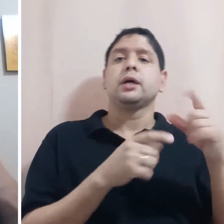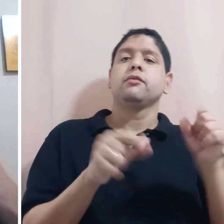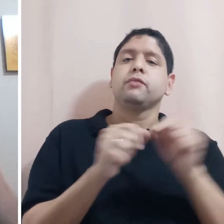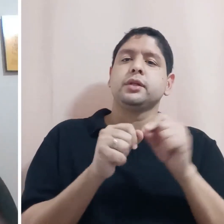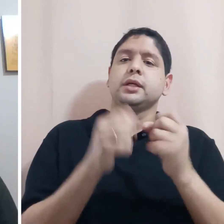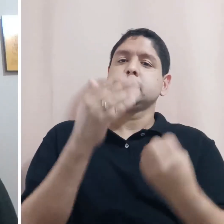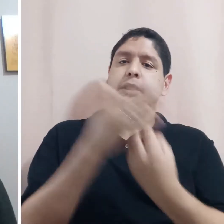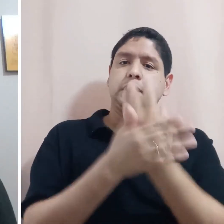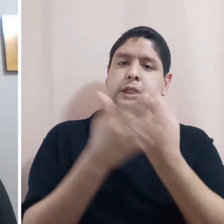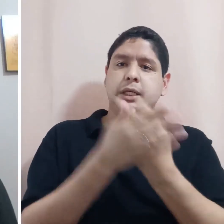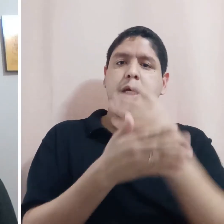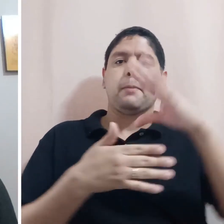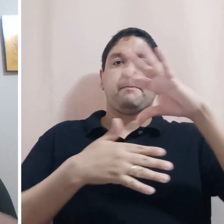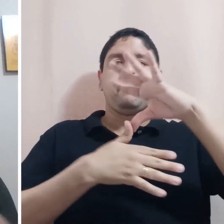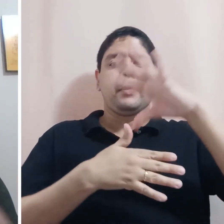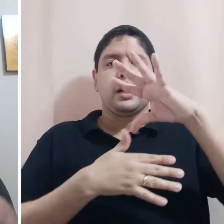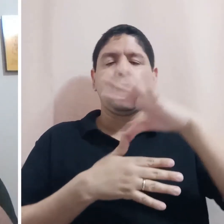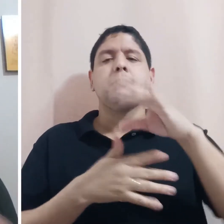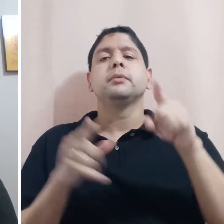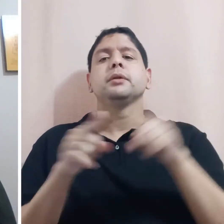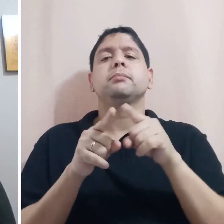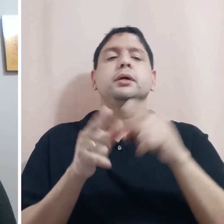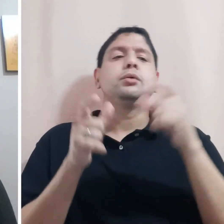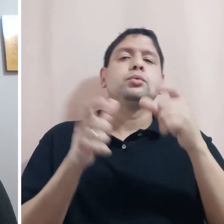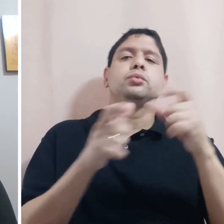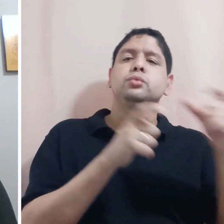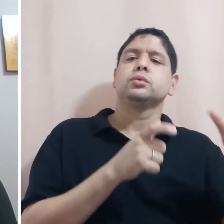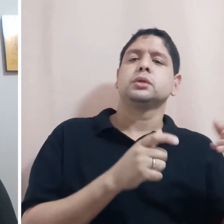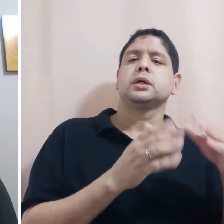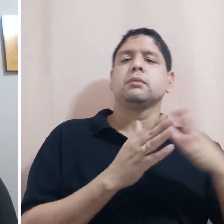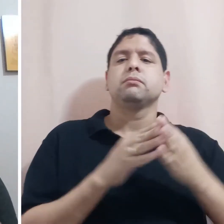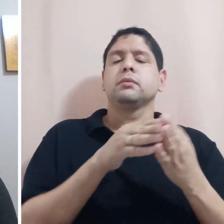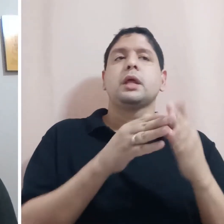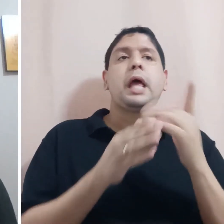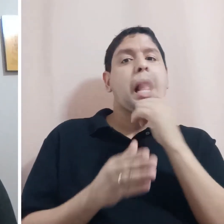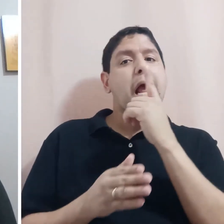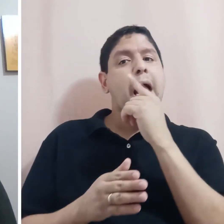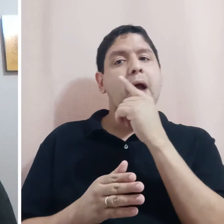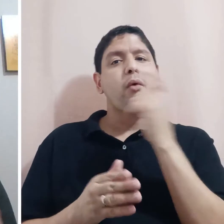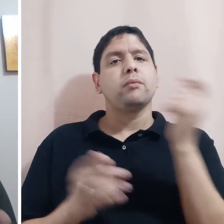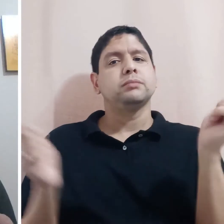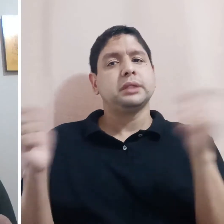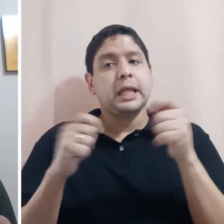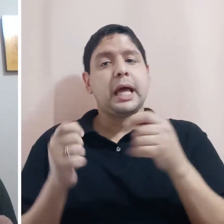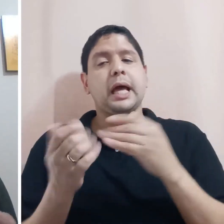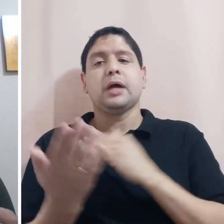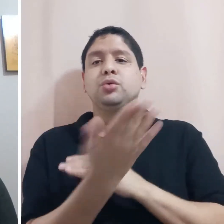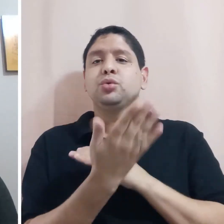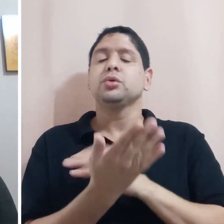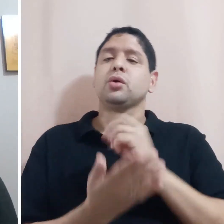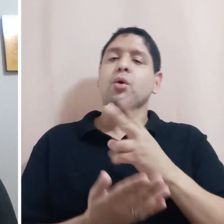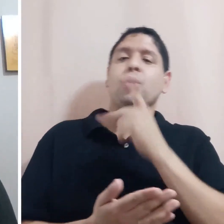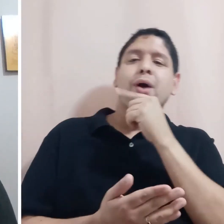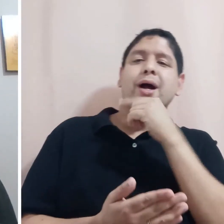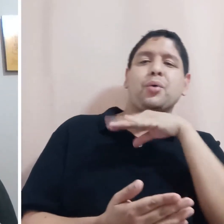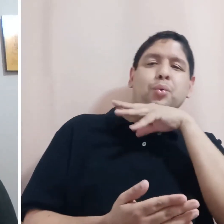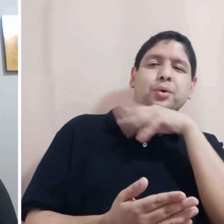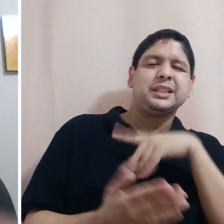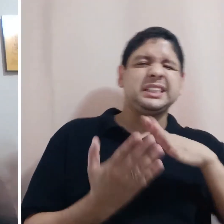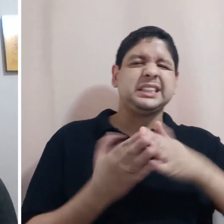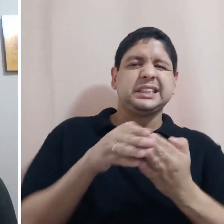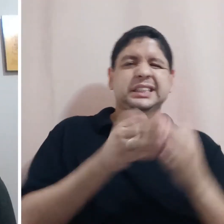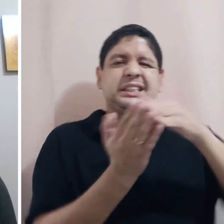foram descobrindo novos caminhos, mapeando, fazendo os mapas, né? Vendo quais eram as rotas, quais eram as correntes